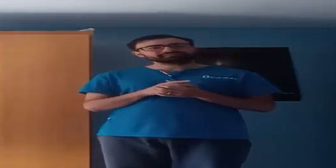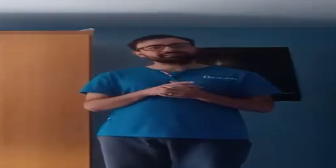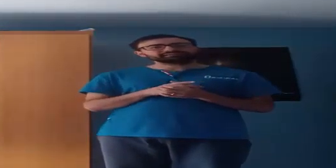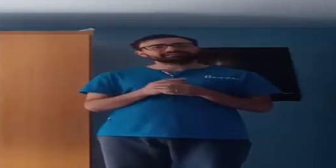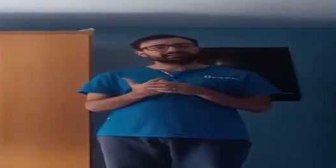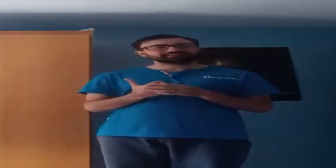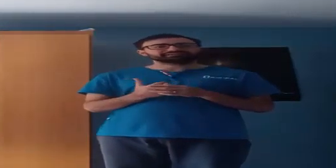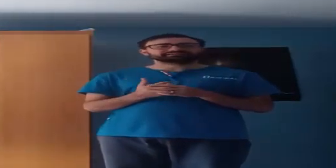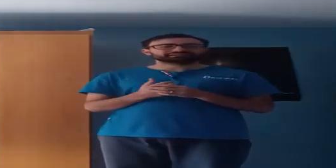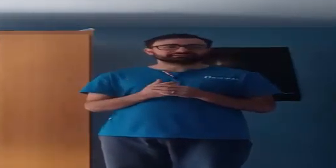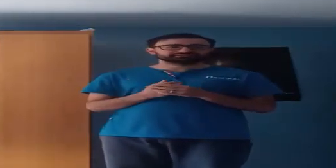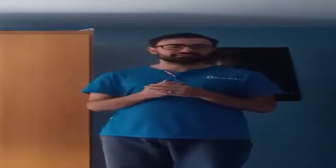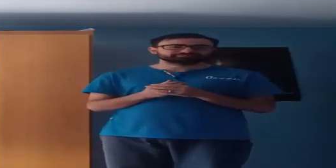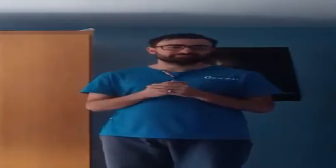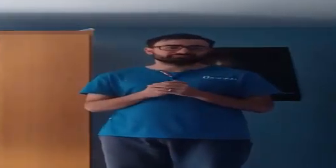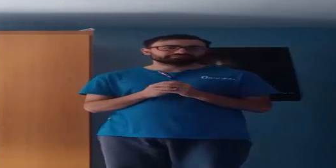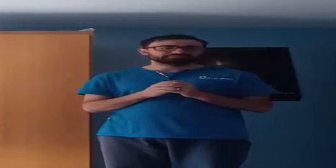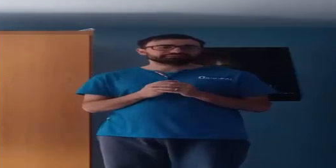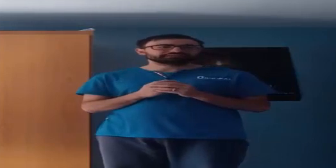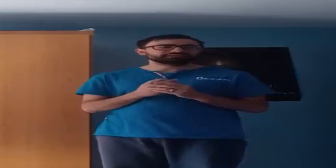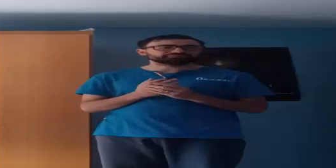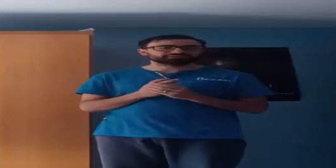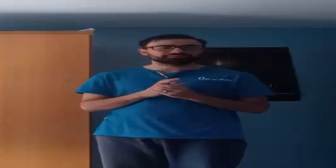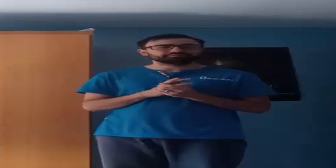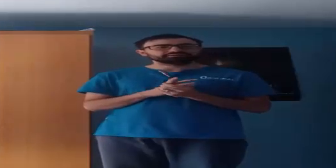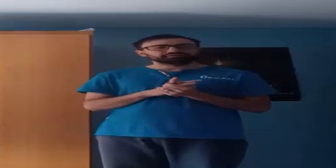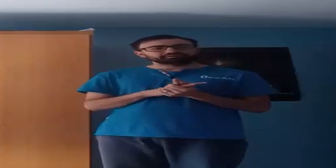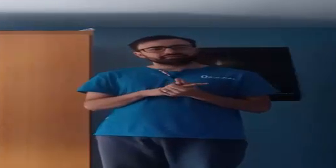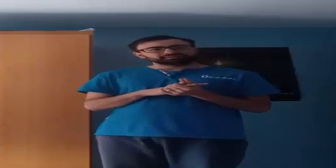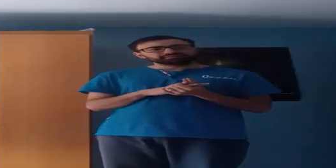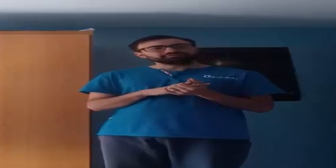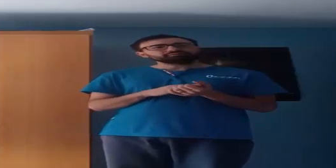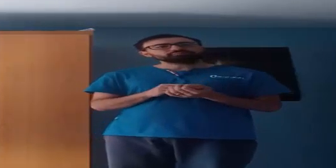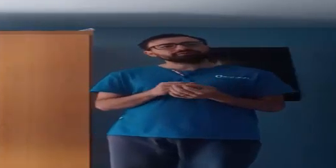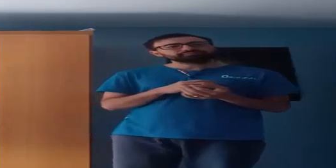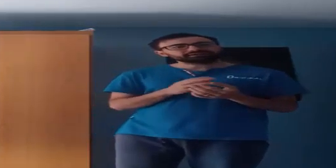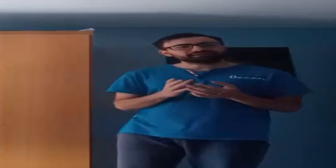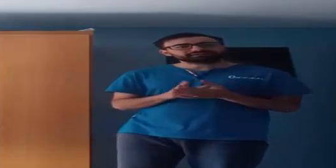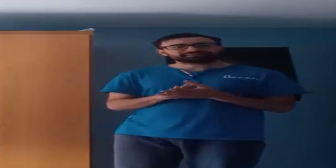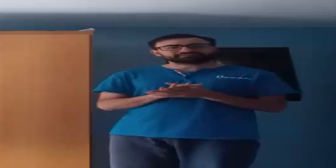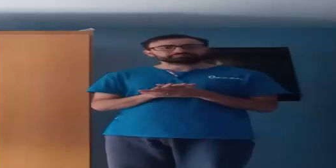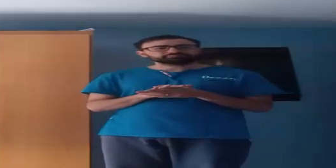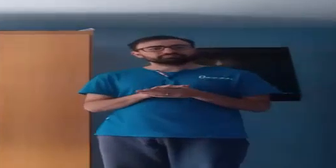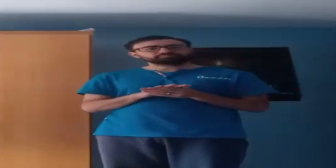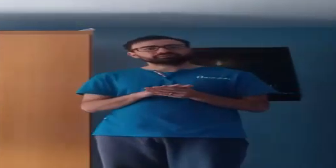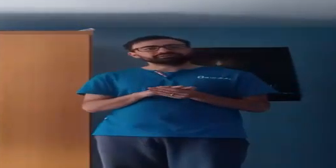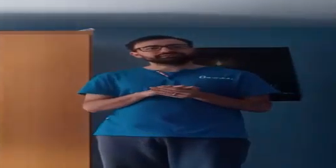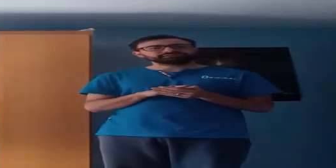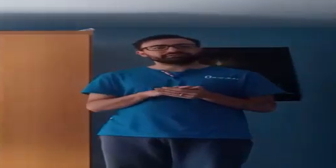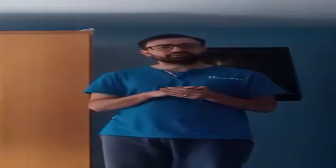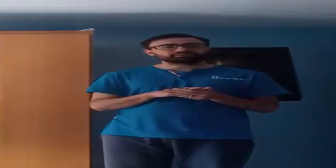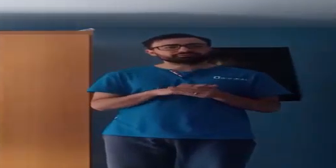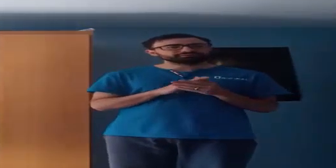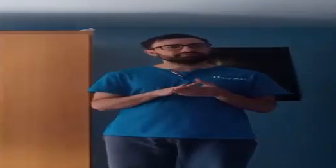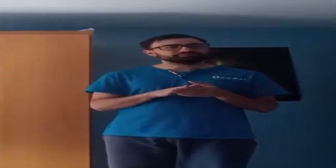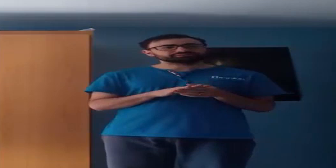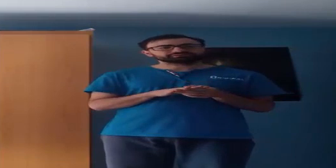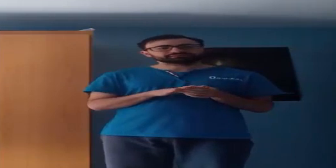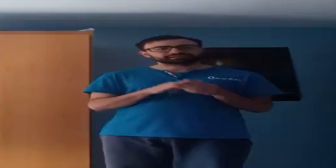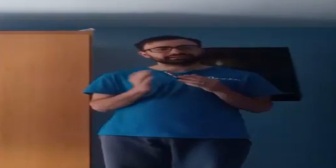delante y ella detrás, siguiéndole. Y no puede mirarla atrás, porque si Orfeo se